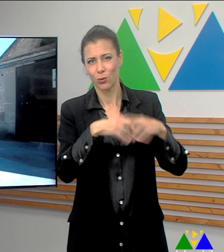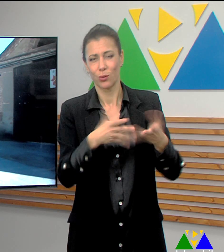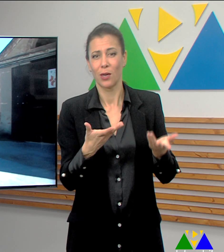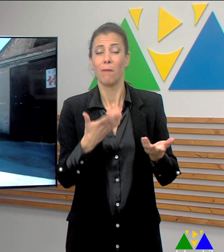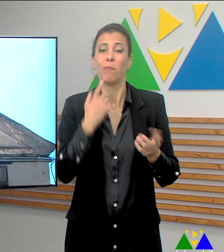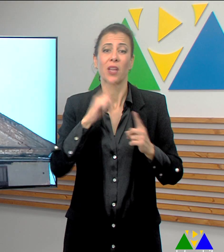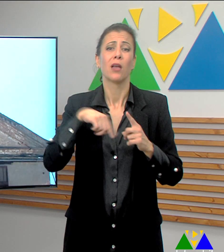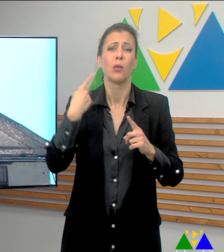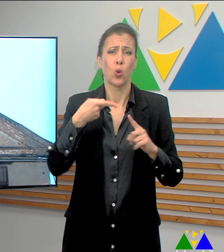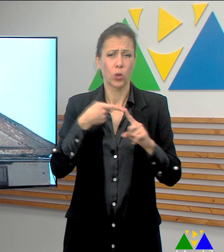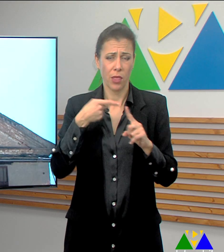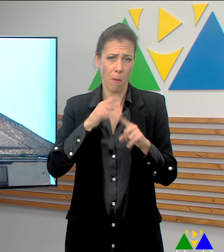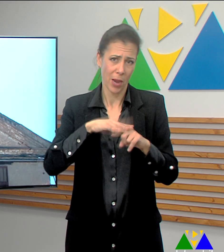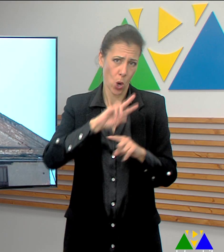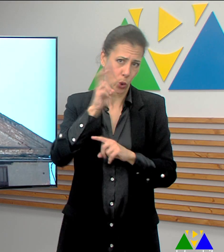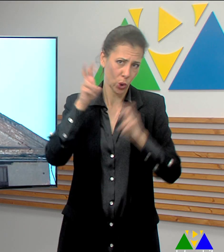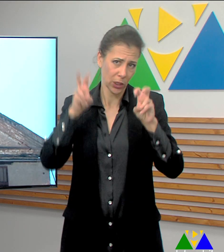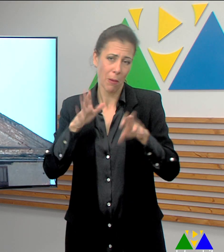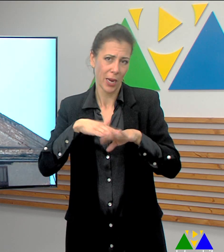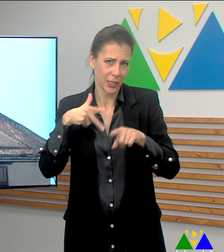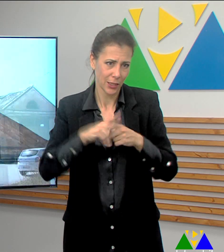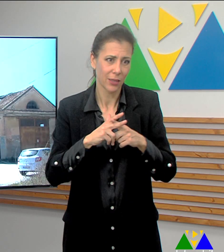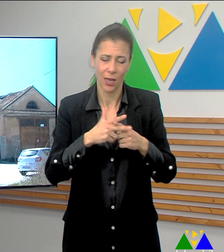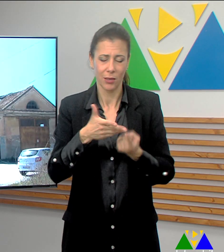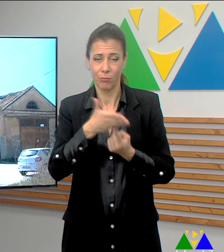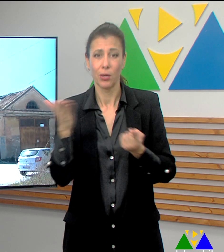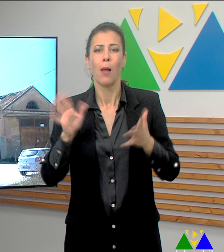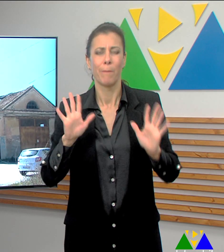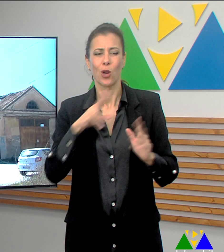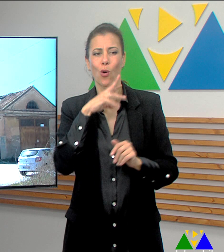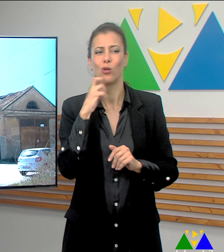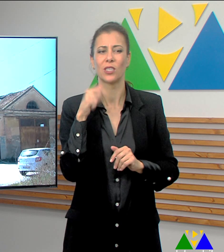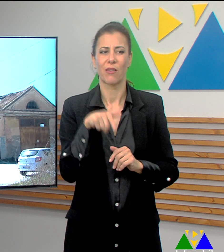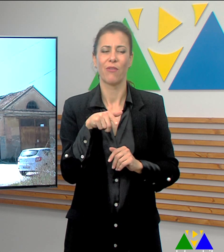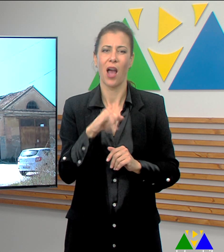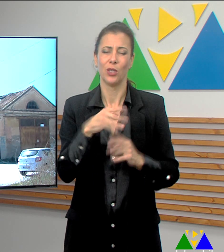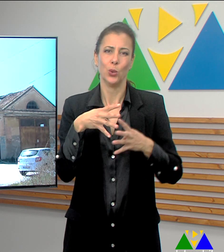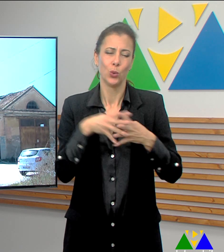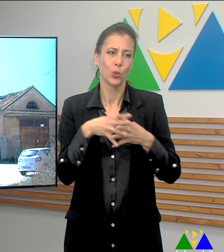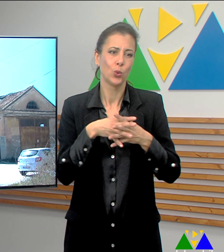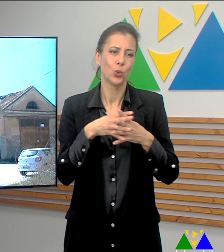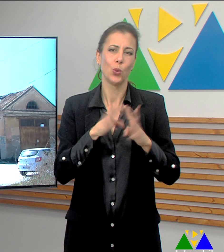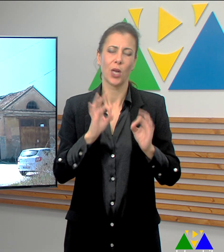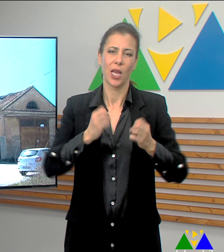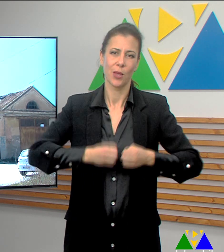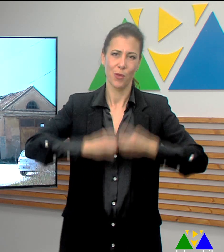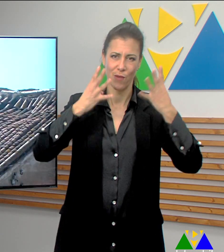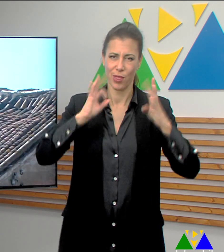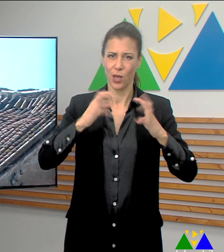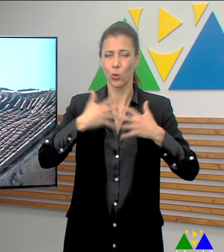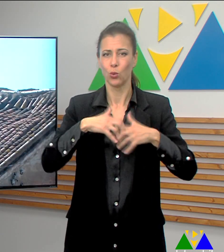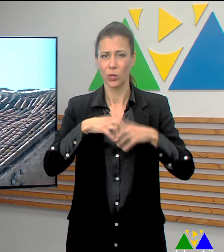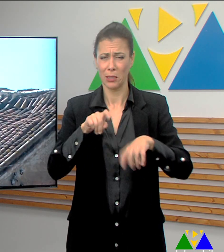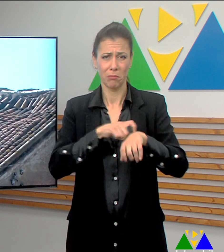después se ha reutilizado para otros temas, talleres y tal, pero ha conservado la estructura de los edificios industriales